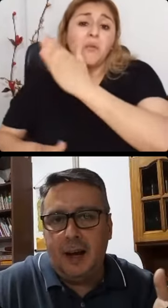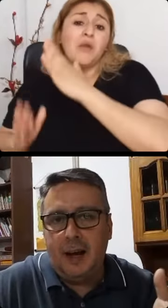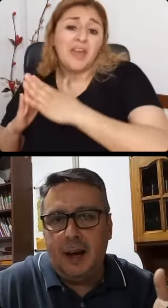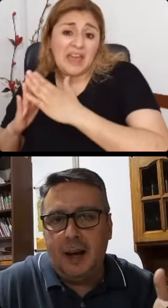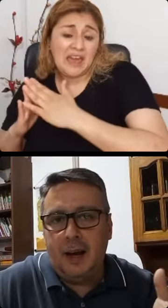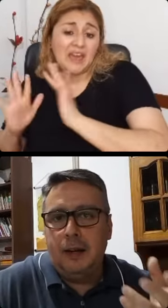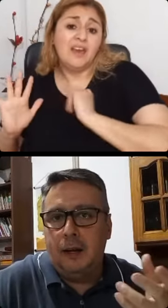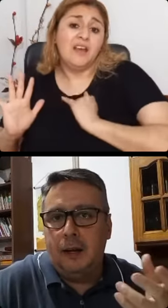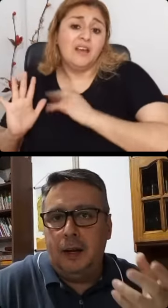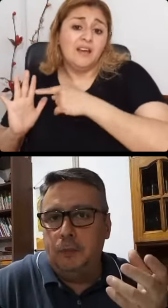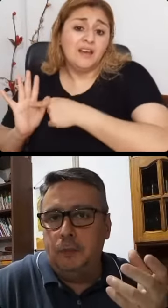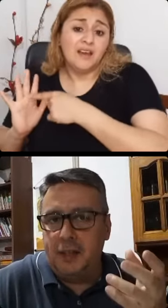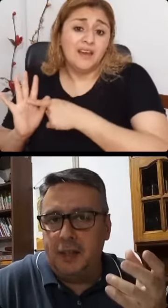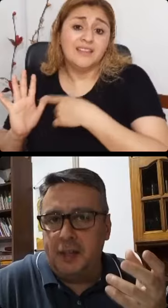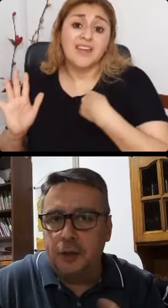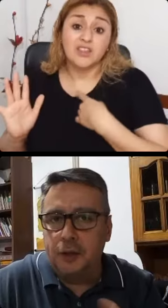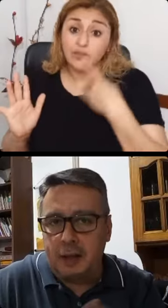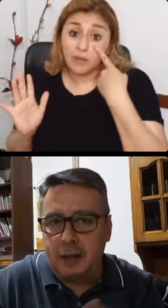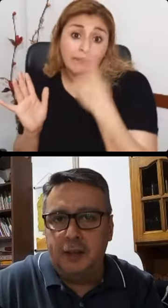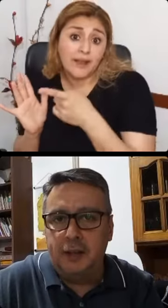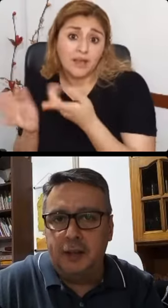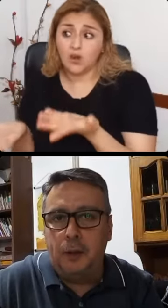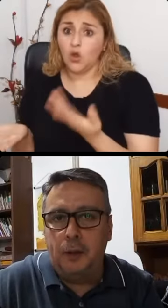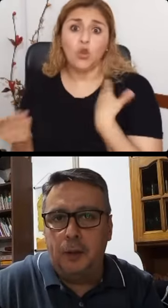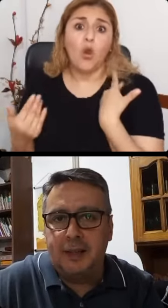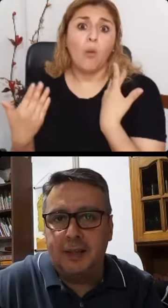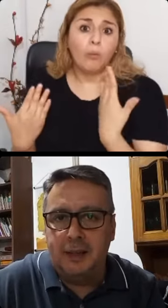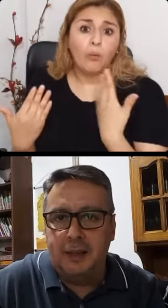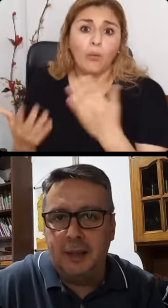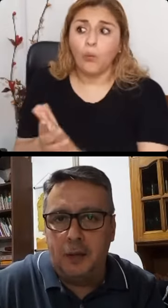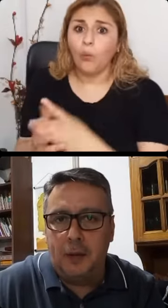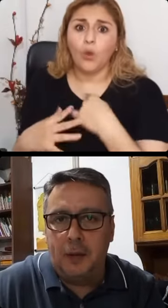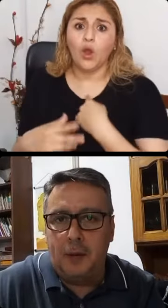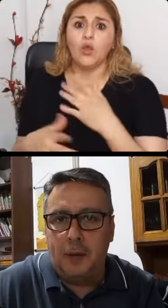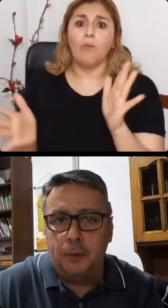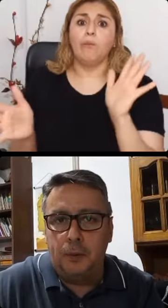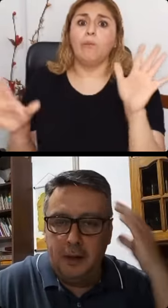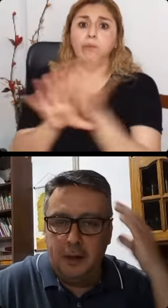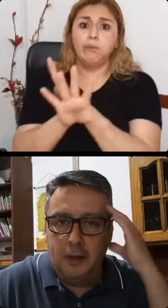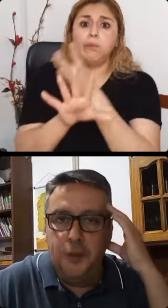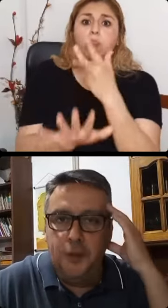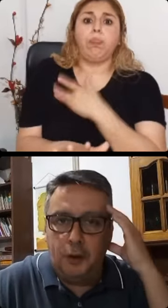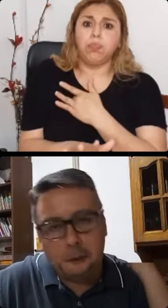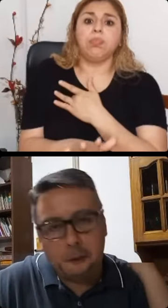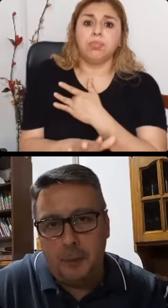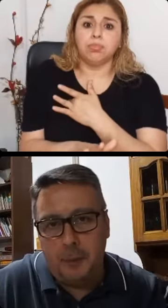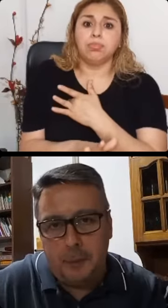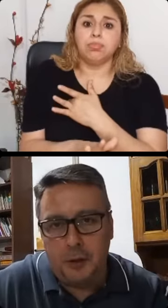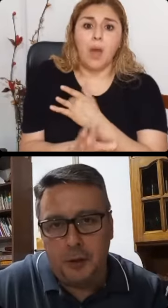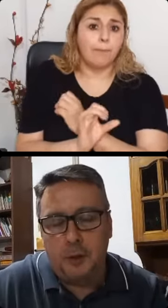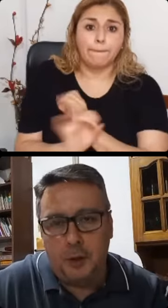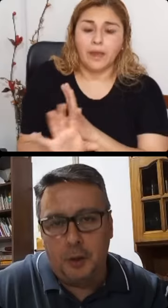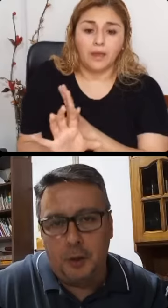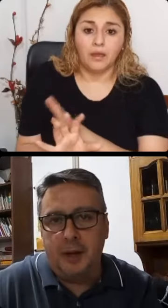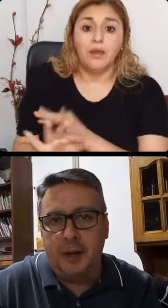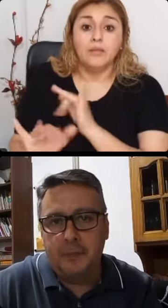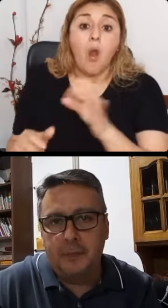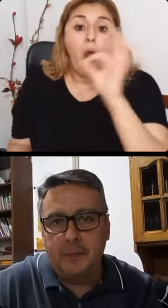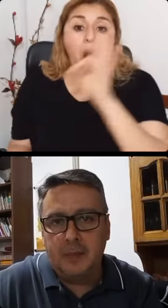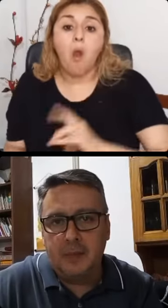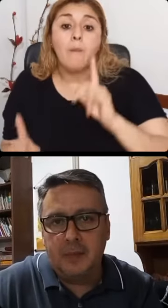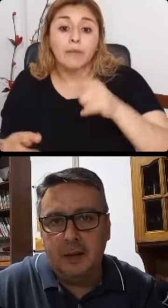estaría en un riesgo serio de tener un accidente cardiovascular o cerebrovascular perdón un